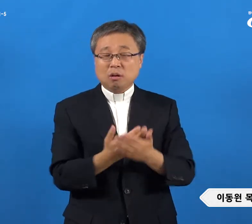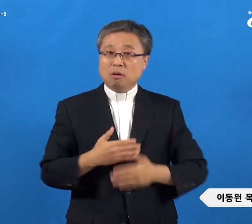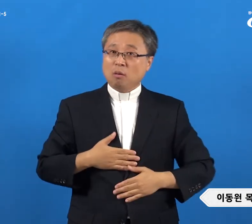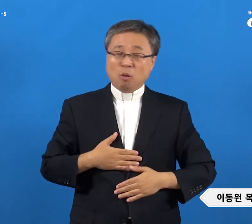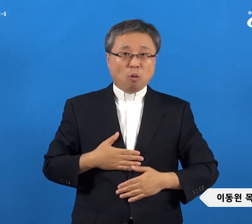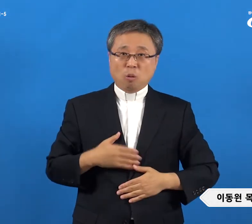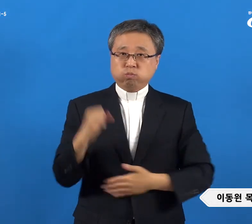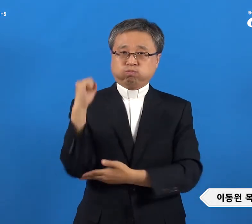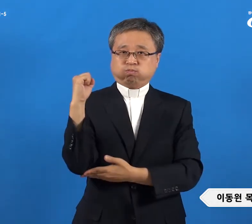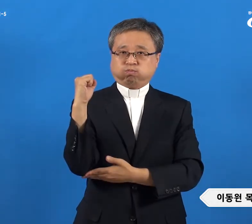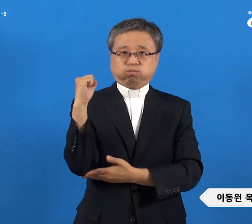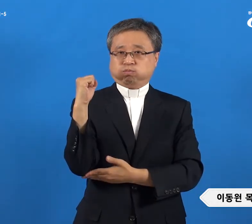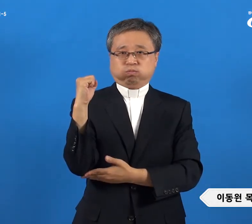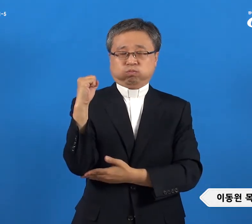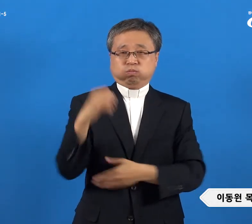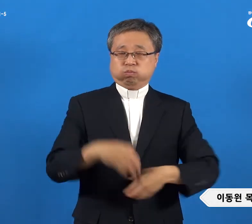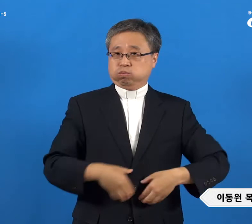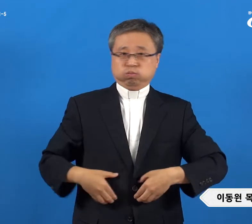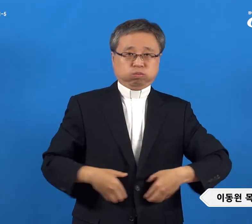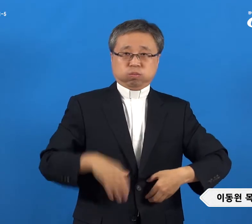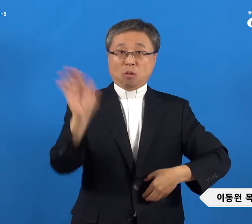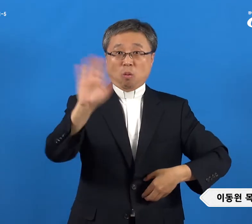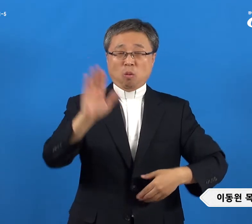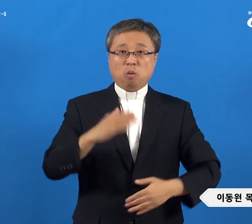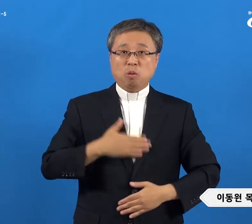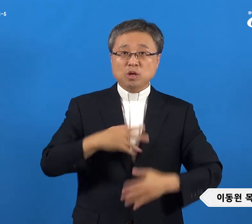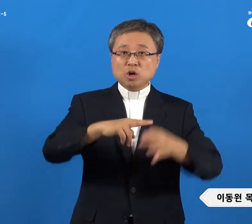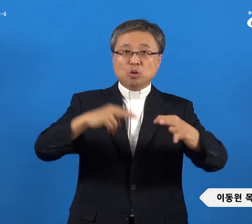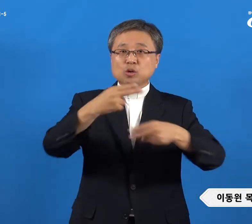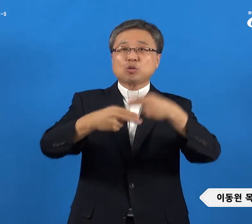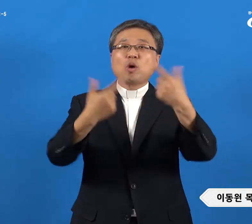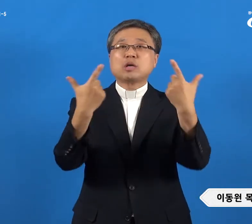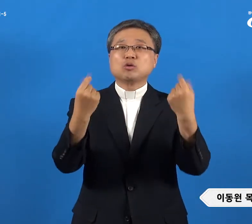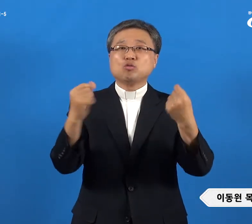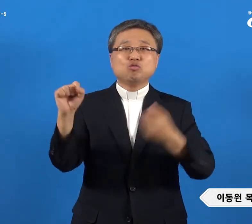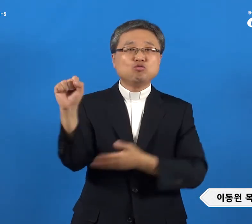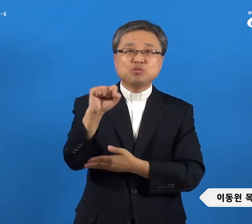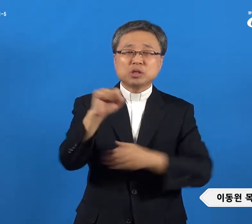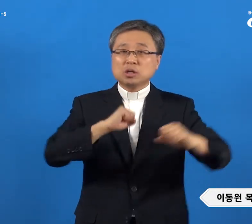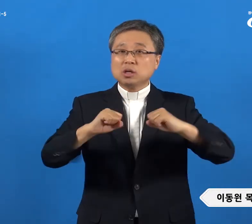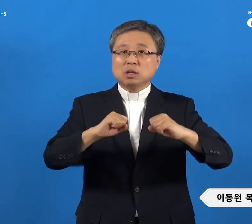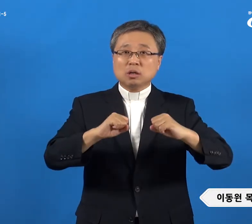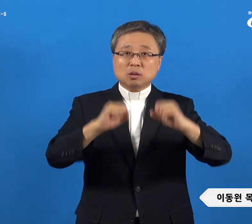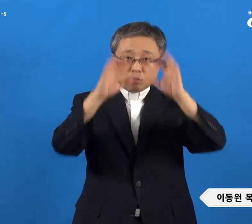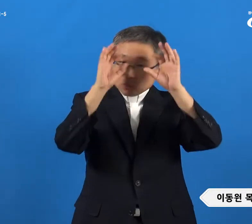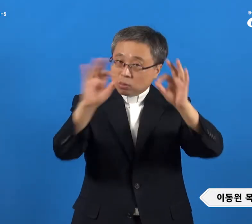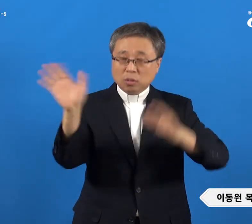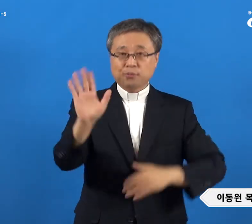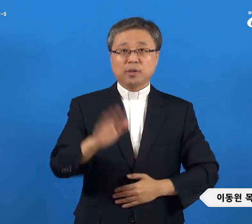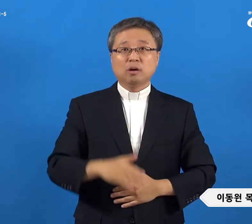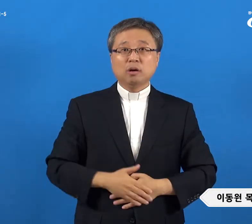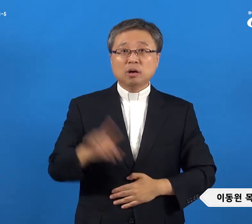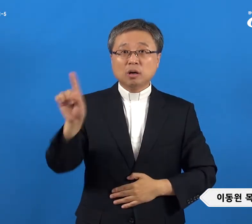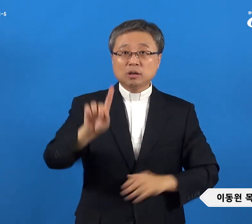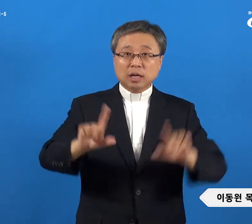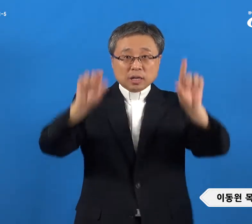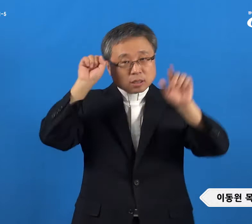요지부동입니다. 여리고성처럼 움직일 기미를 보이지 않습니다. 근데 어느 날 새벽 기도에 나가기 위해서